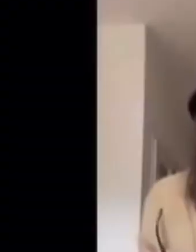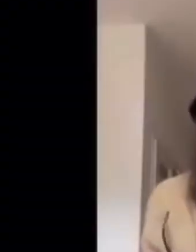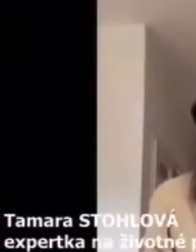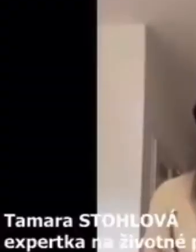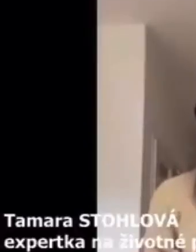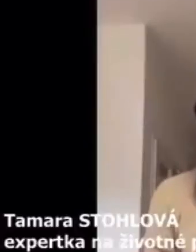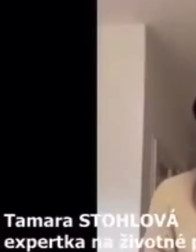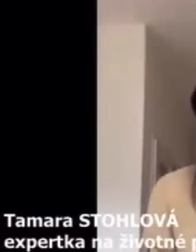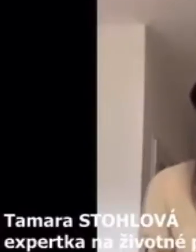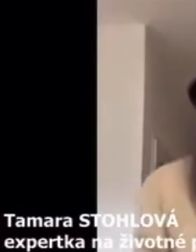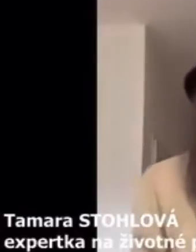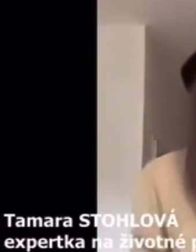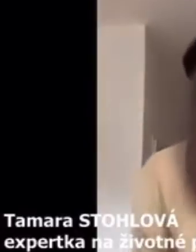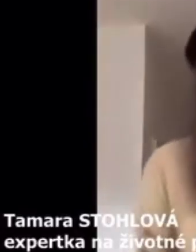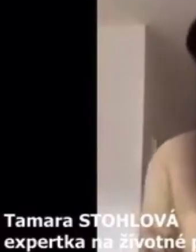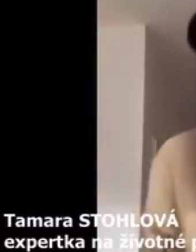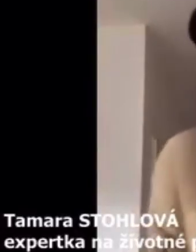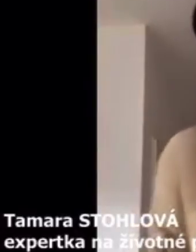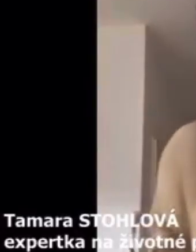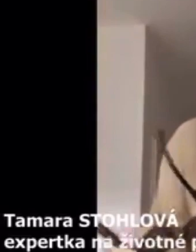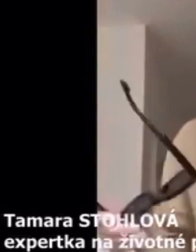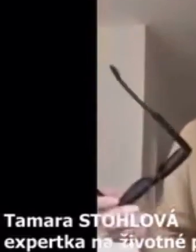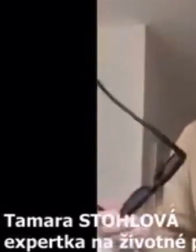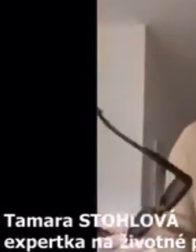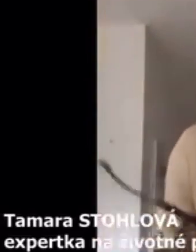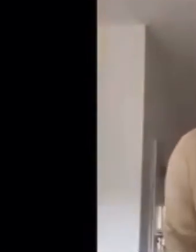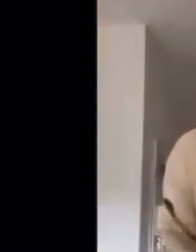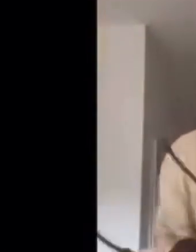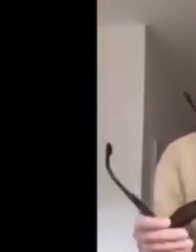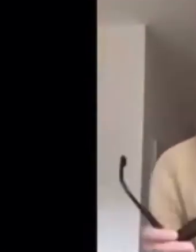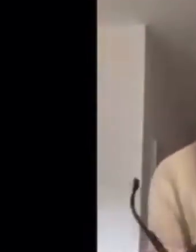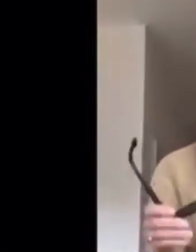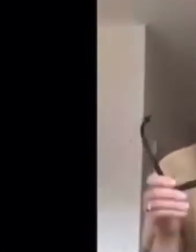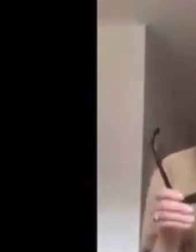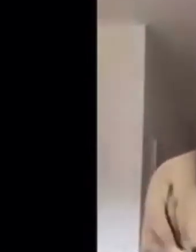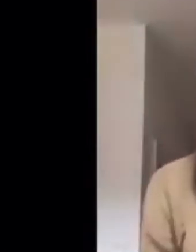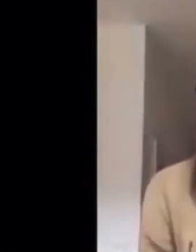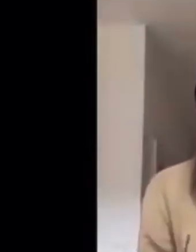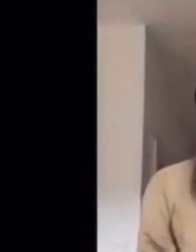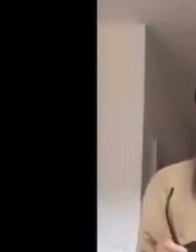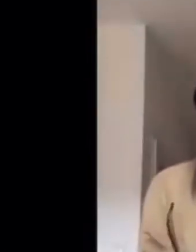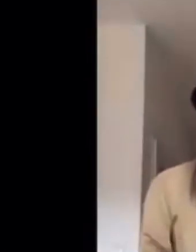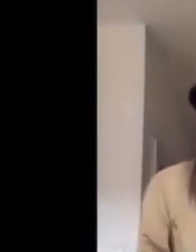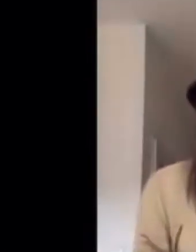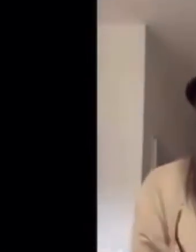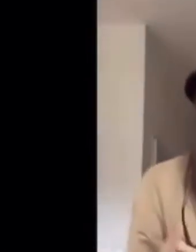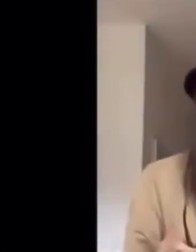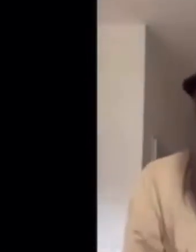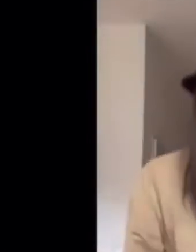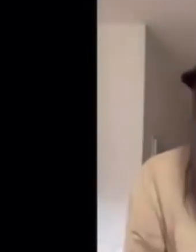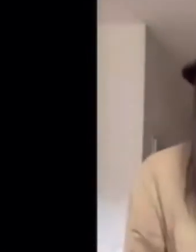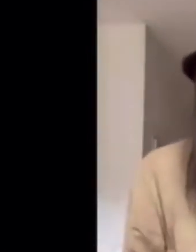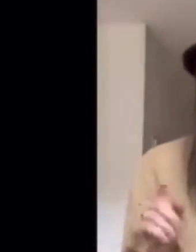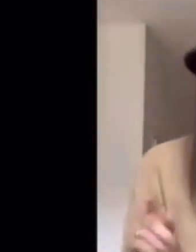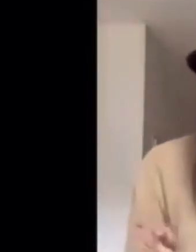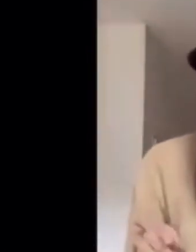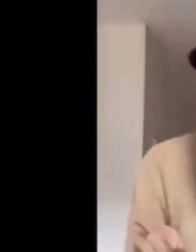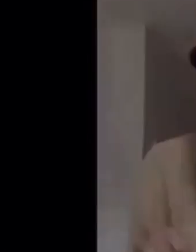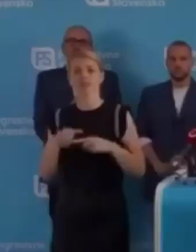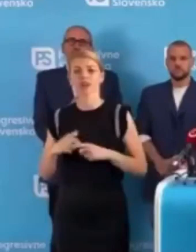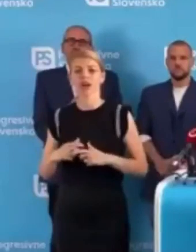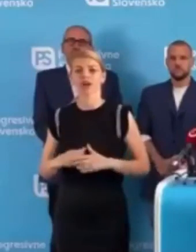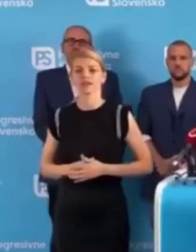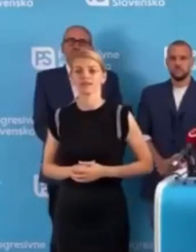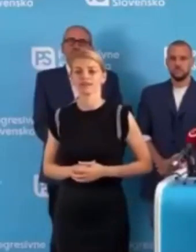mocne. Presadíme silný klimatický zákon, ktorý bude obsahovať dôsledné ciele pre dosiahnutie klimatickej